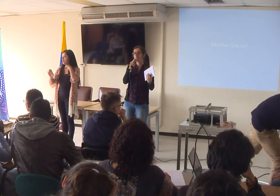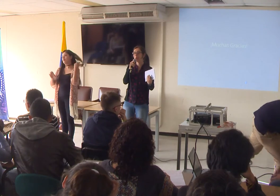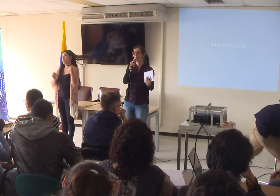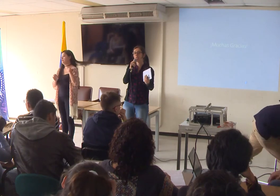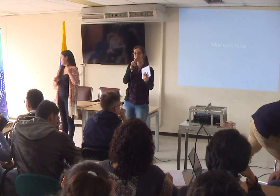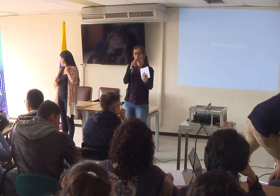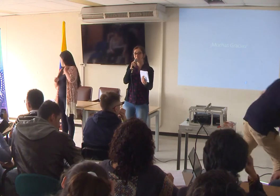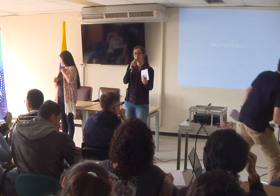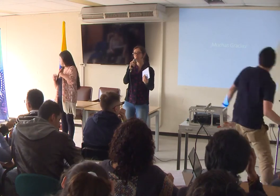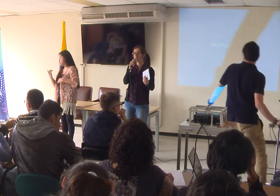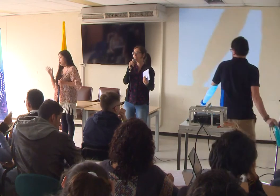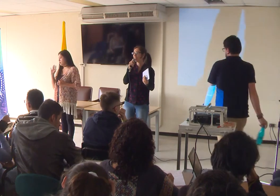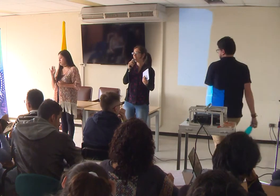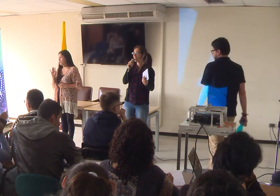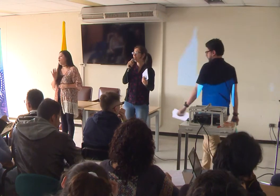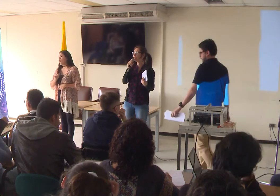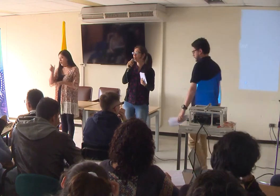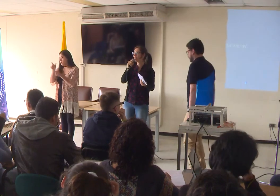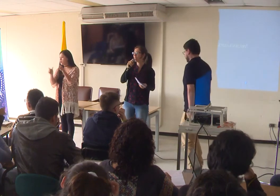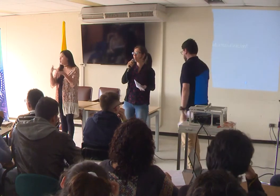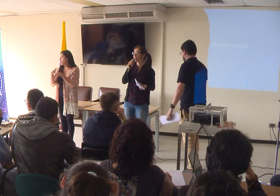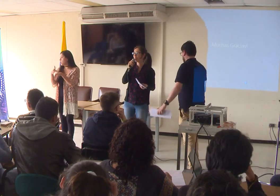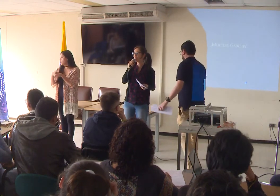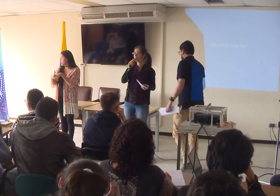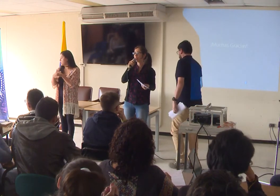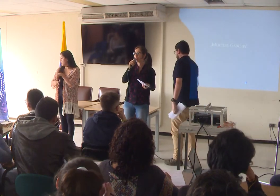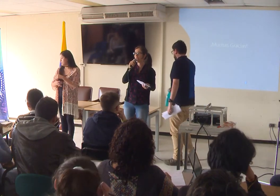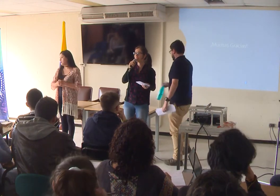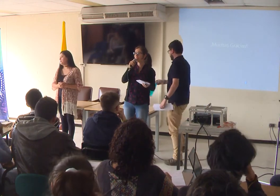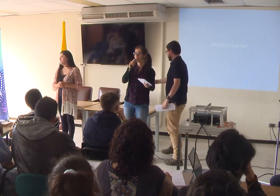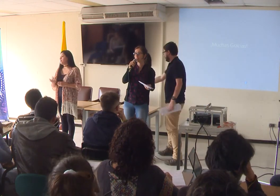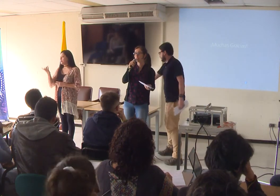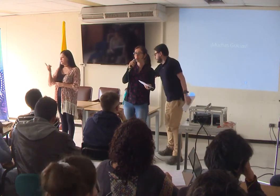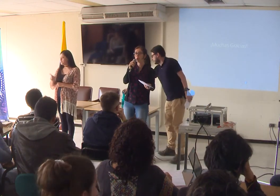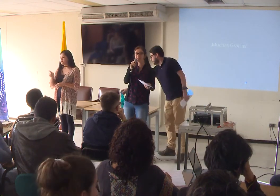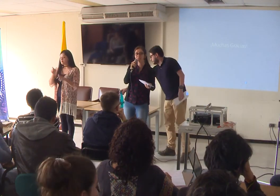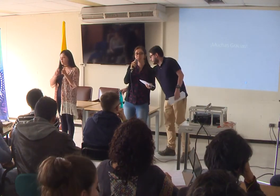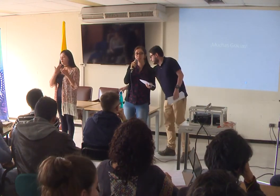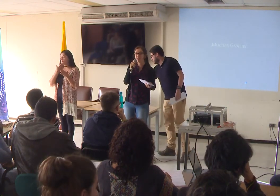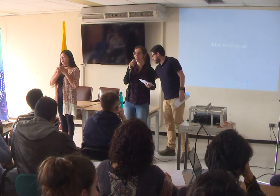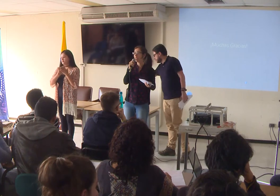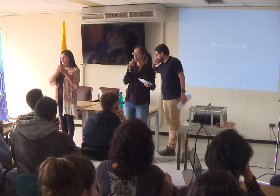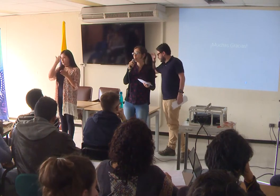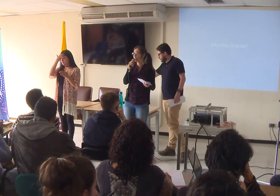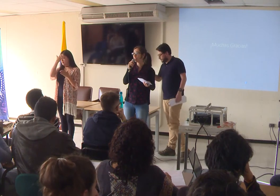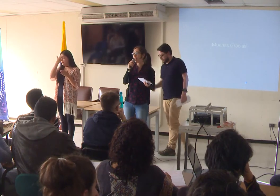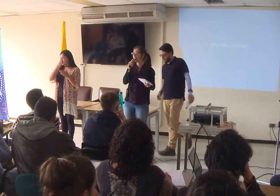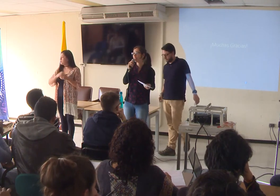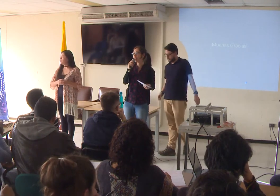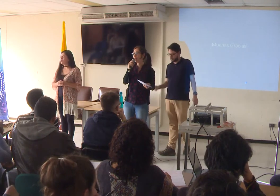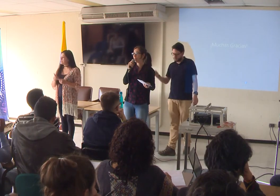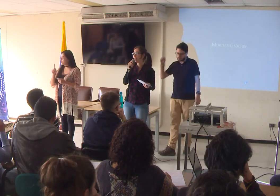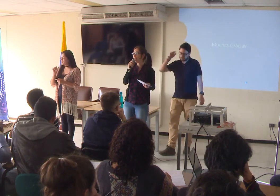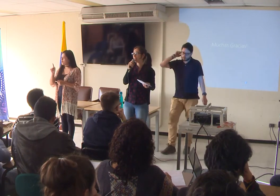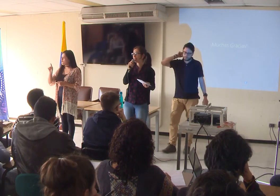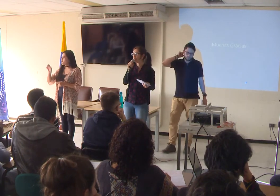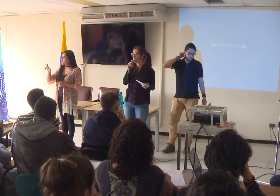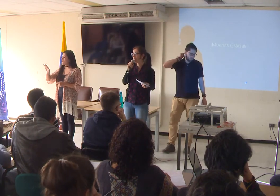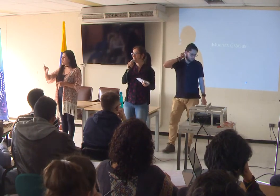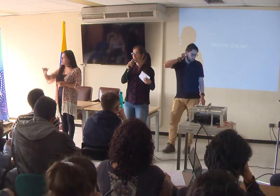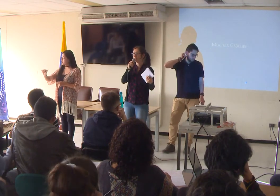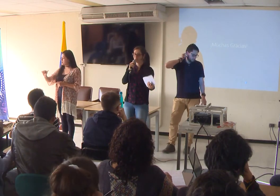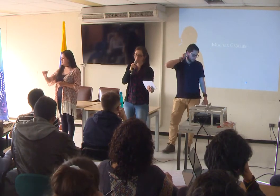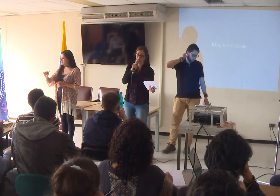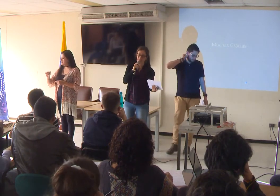también igual que la profe natalia caruso desde el departamento de sociales en estas apuestas que queremos que sean interdisciplinar es